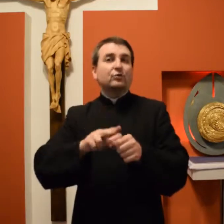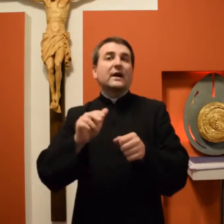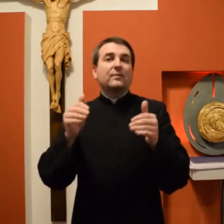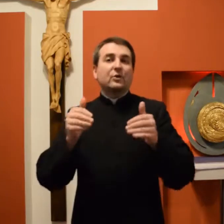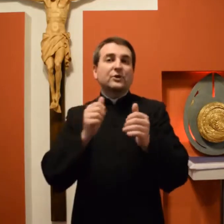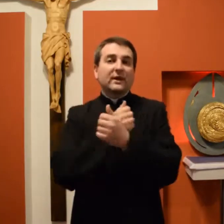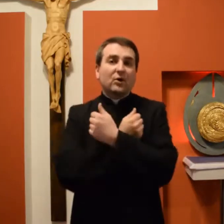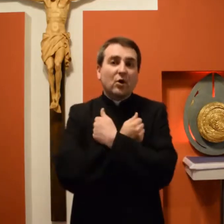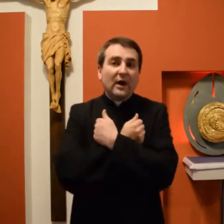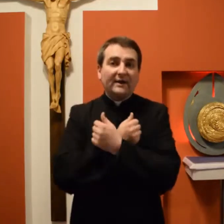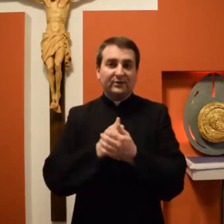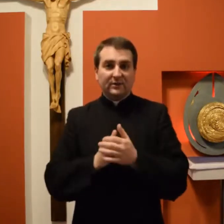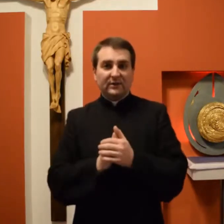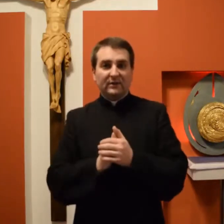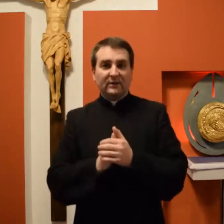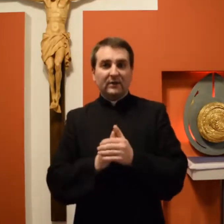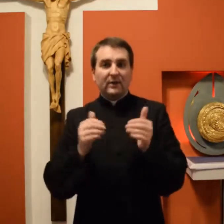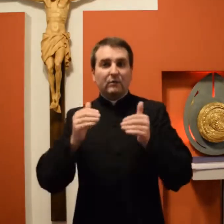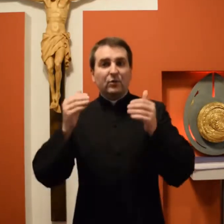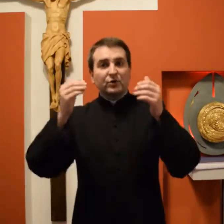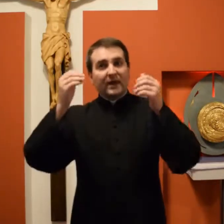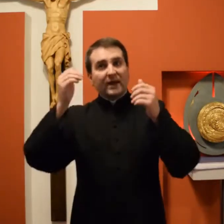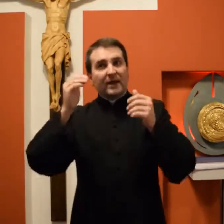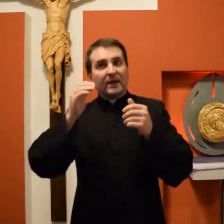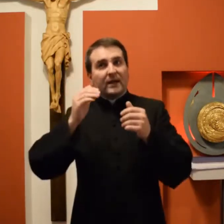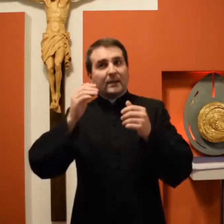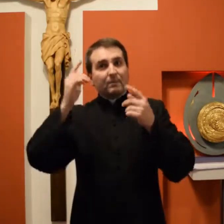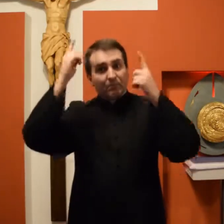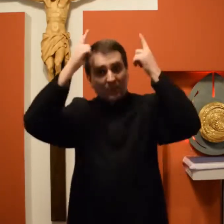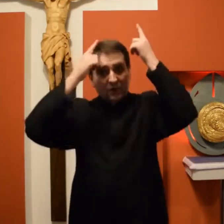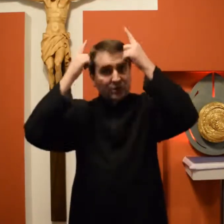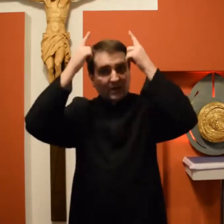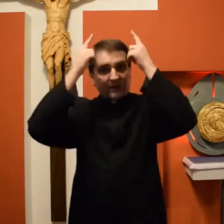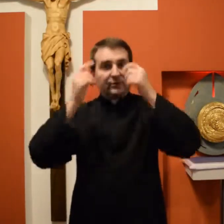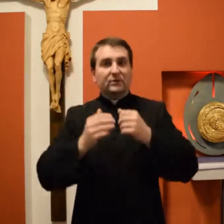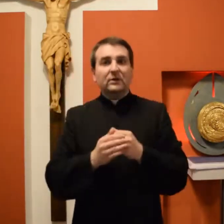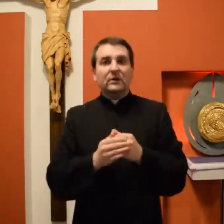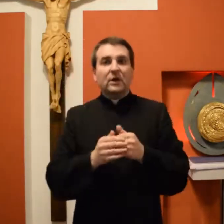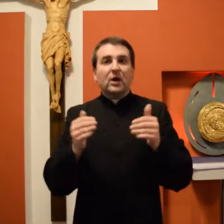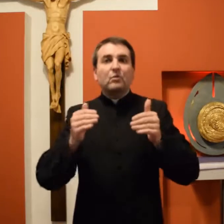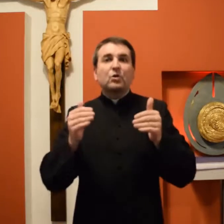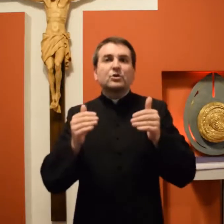która może kochać, może myśleć, może